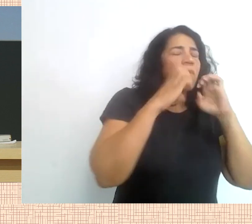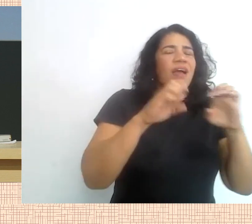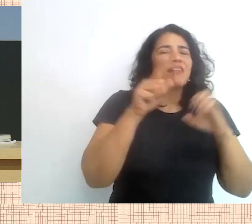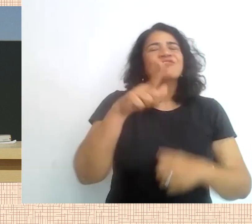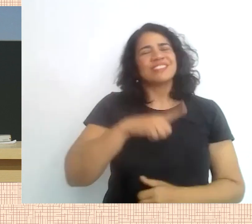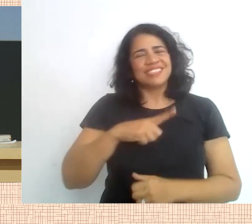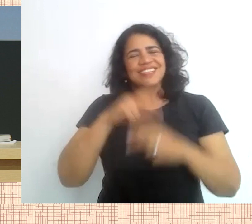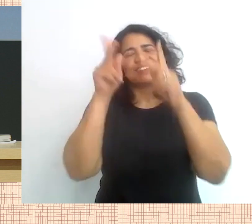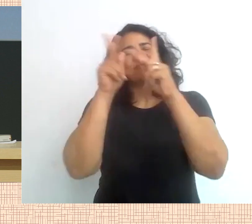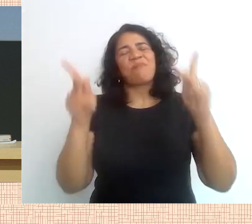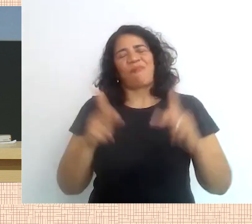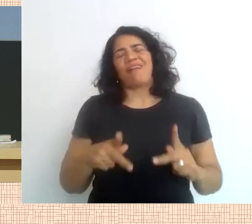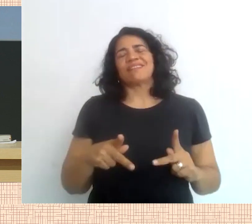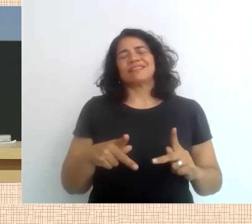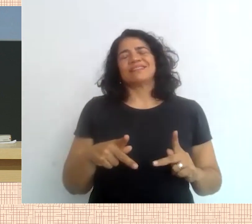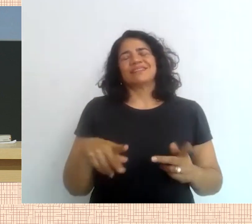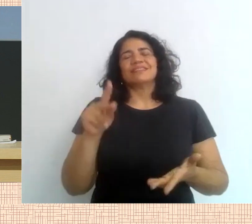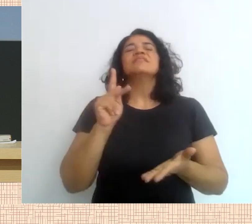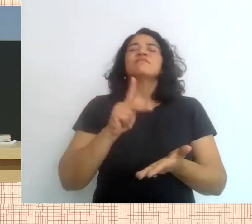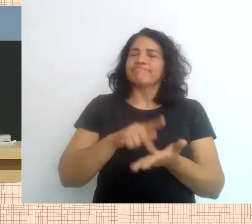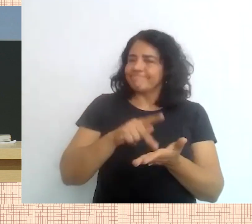ganhou paz?